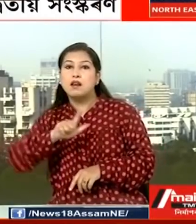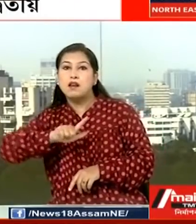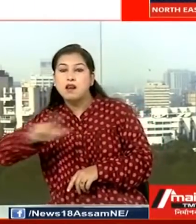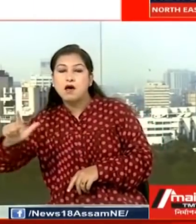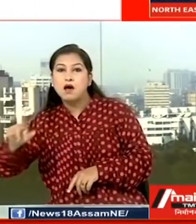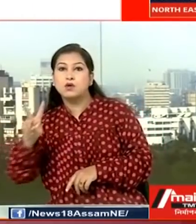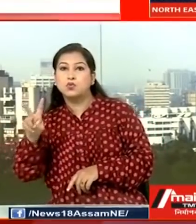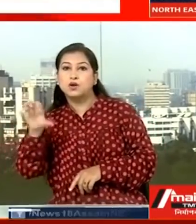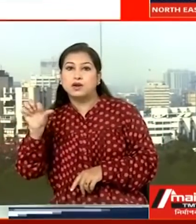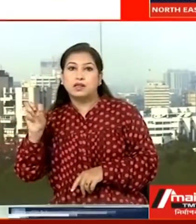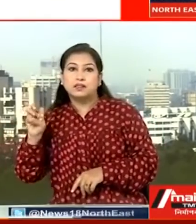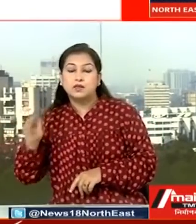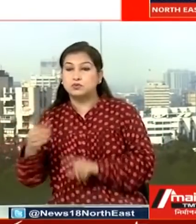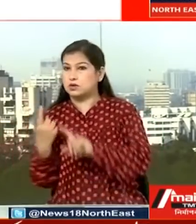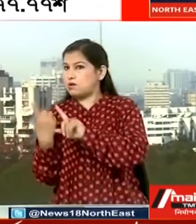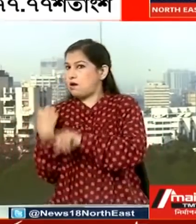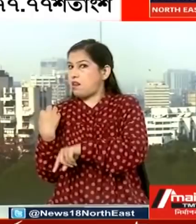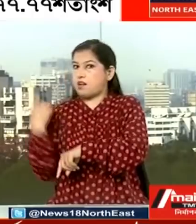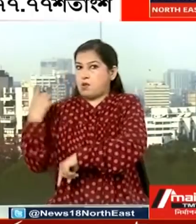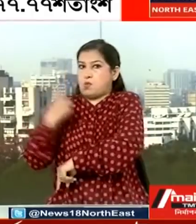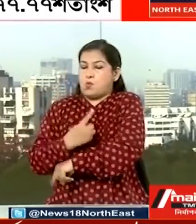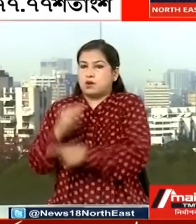11,29,756 सैंपल कल टेस्ट किए गए।